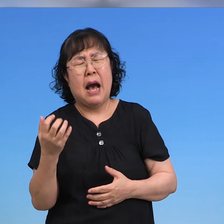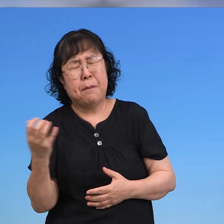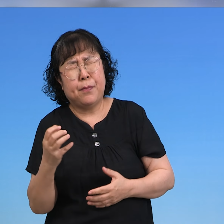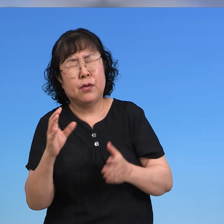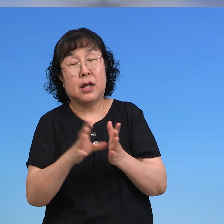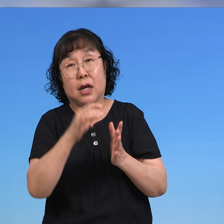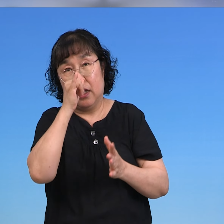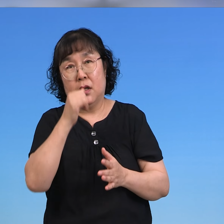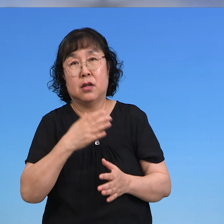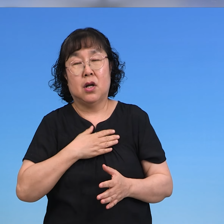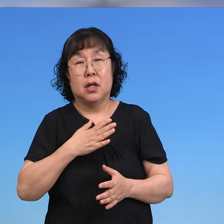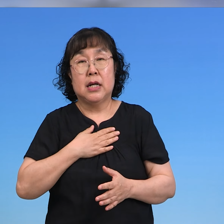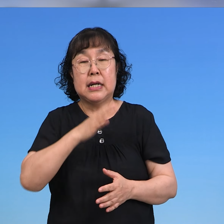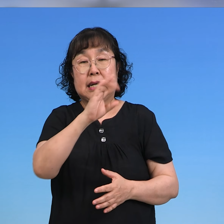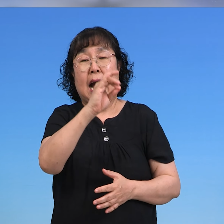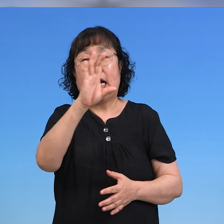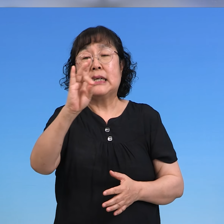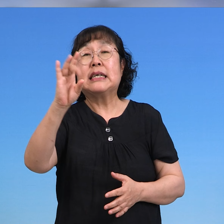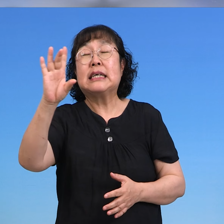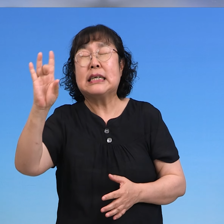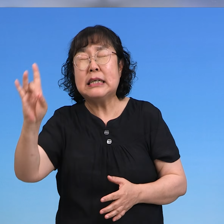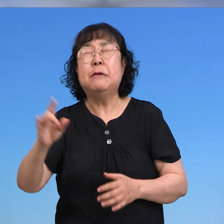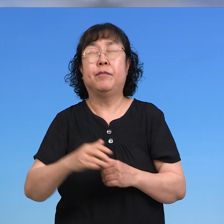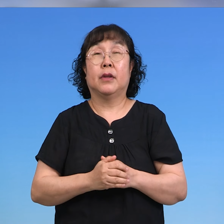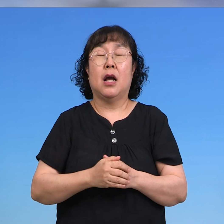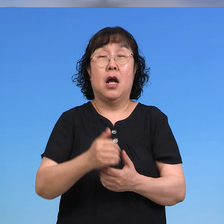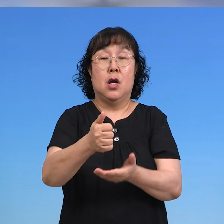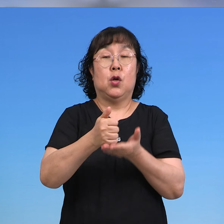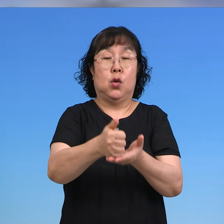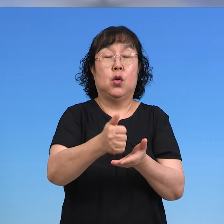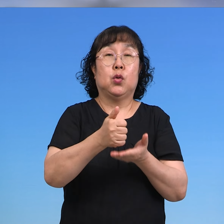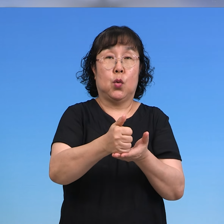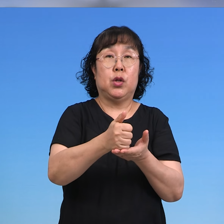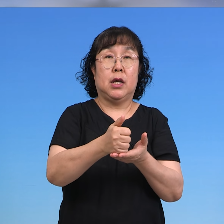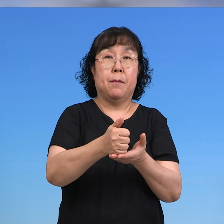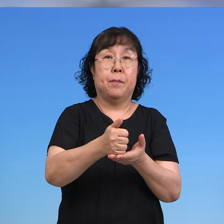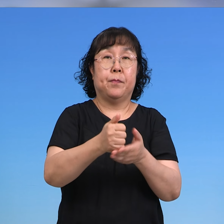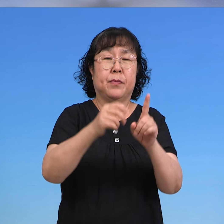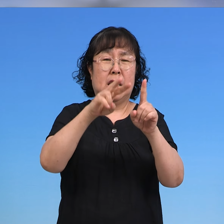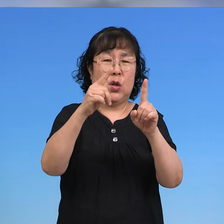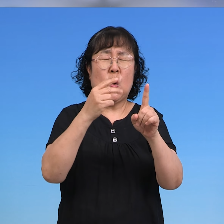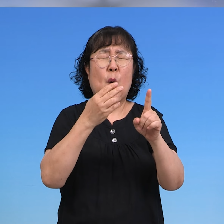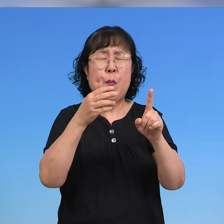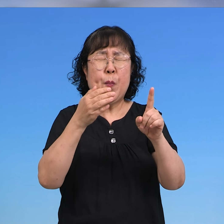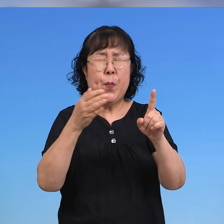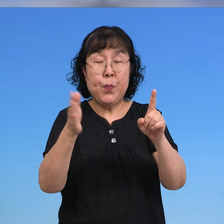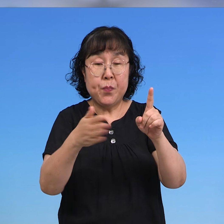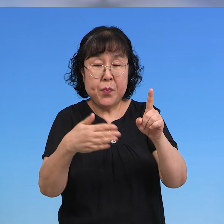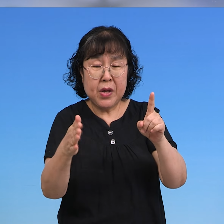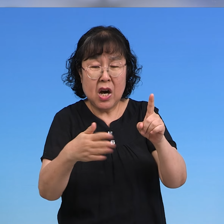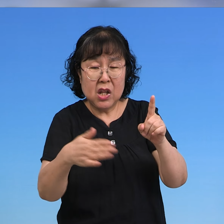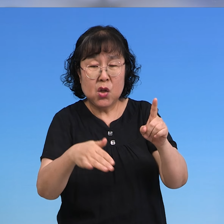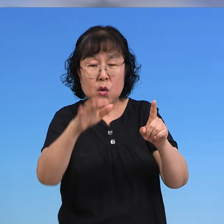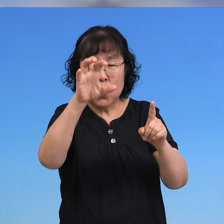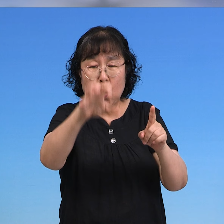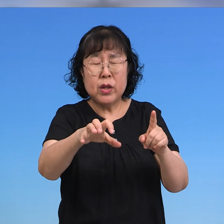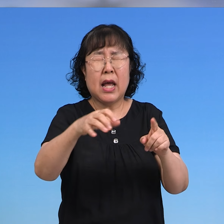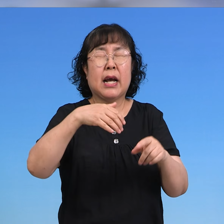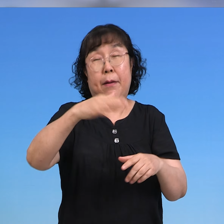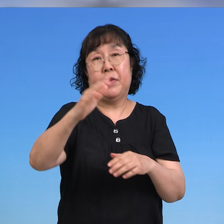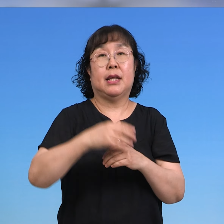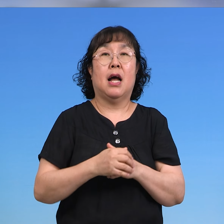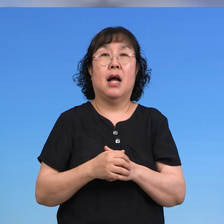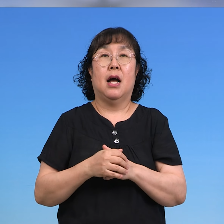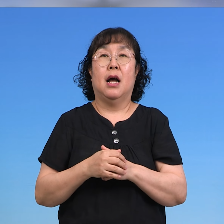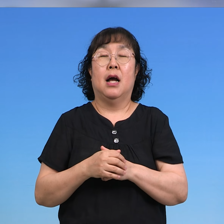손이 하나도 없는 집을 가요. 매상 좀 올려주고 싶어가지고. 그러고는 뭐 솔직히 뭐 딸랑 뭐 그냥